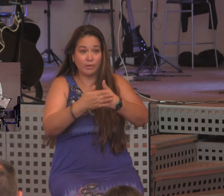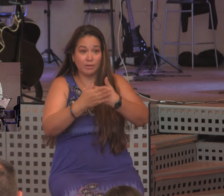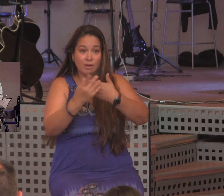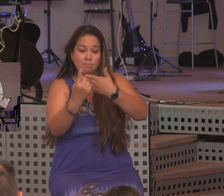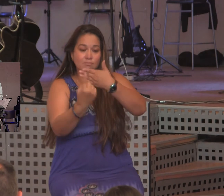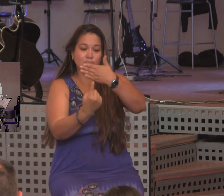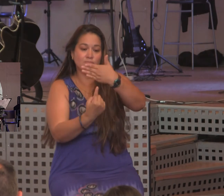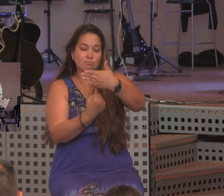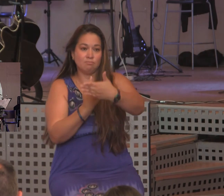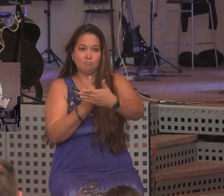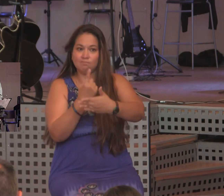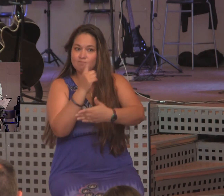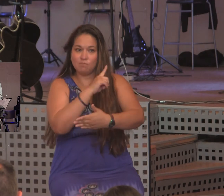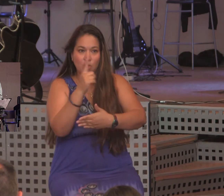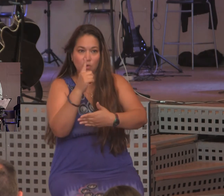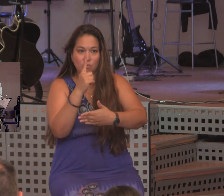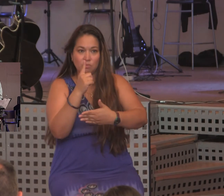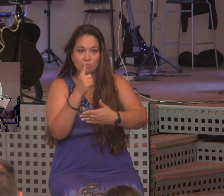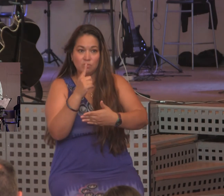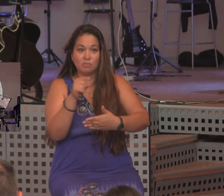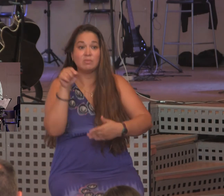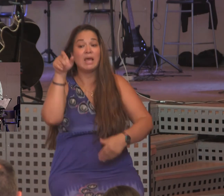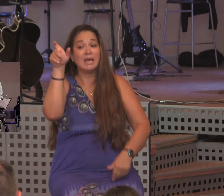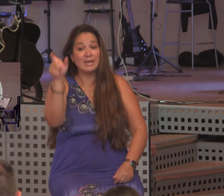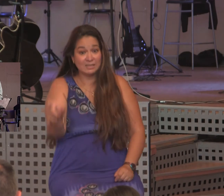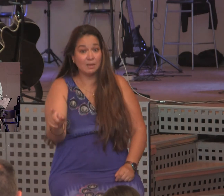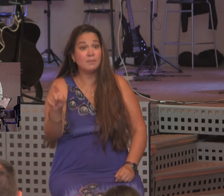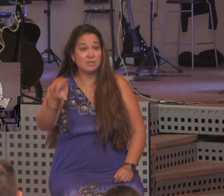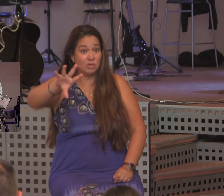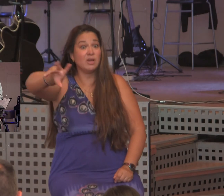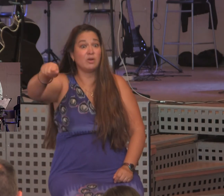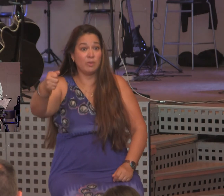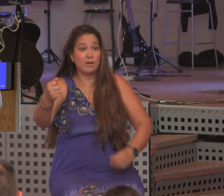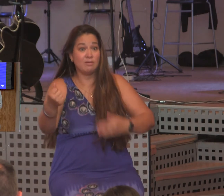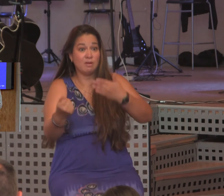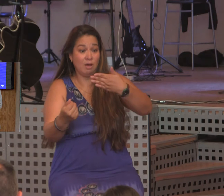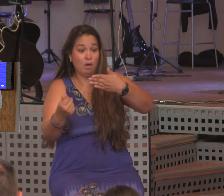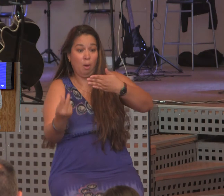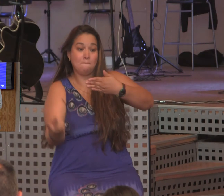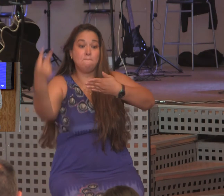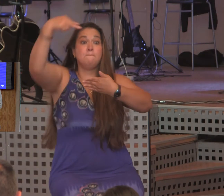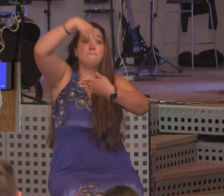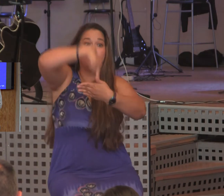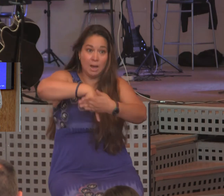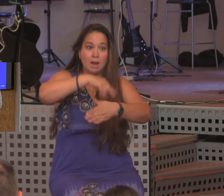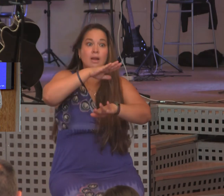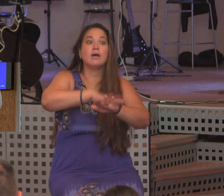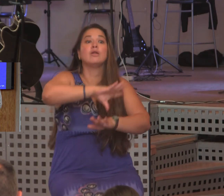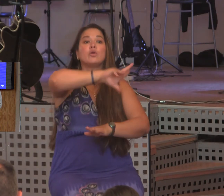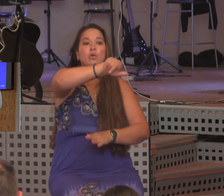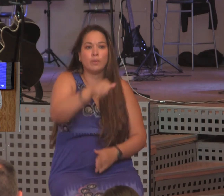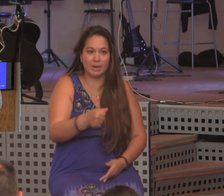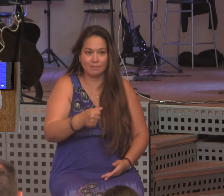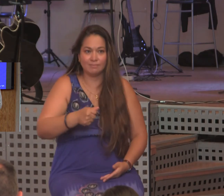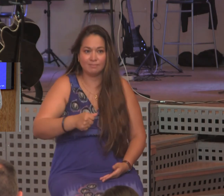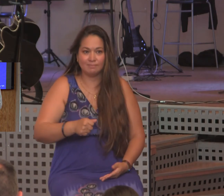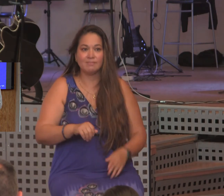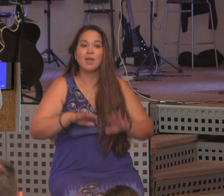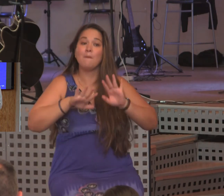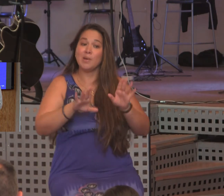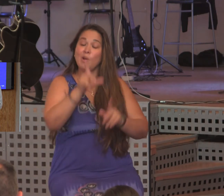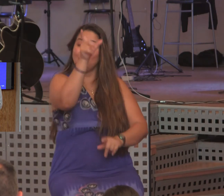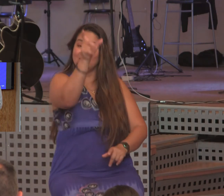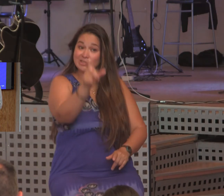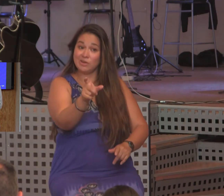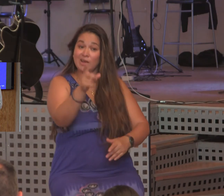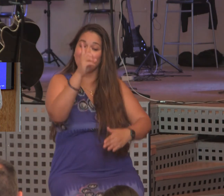del redil de las ovejas, sino que trepa por otra parte. Pero el que entra por la puerta